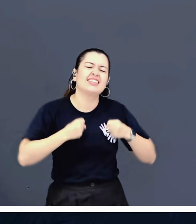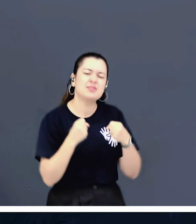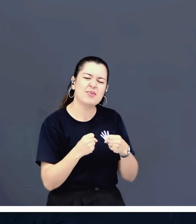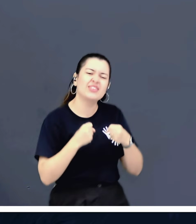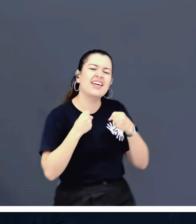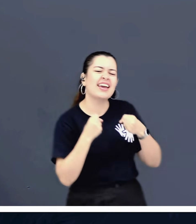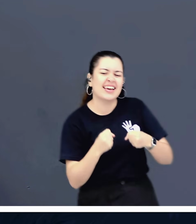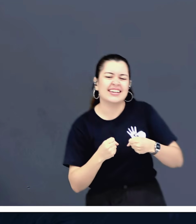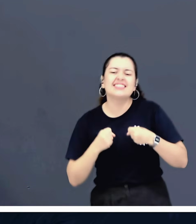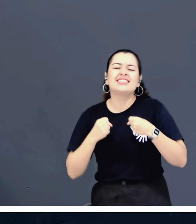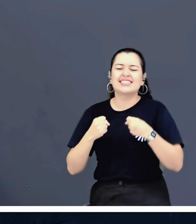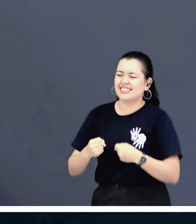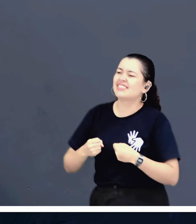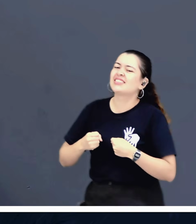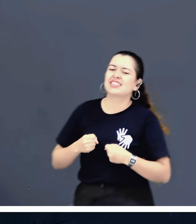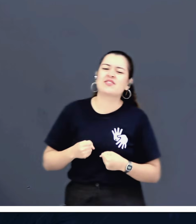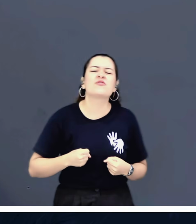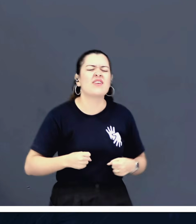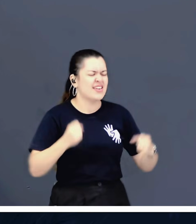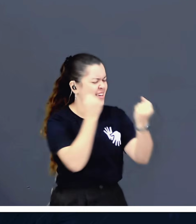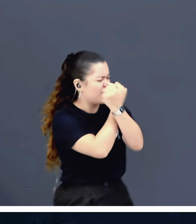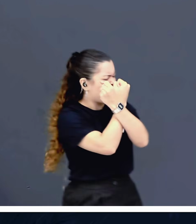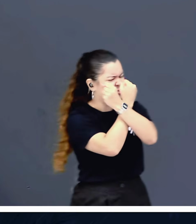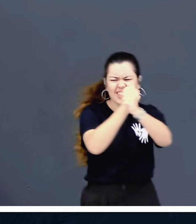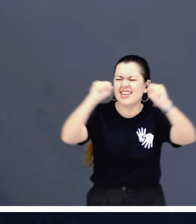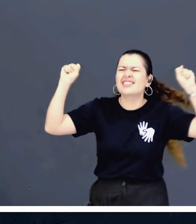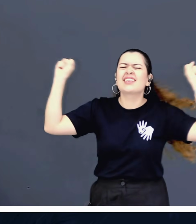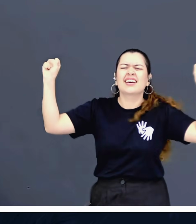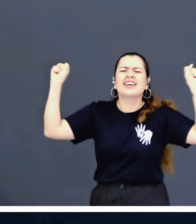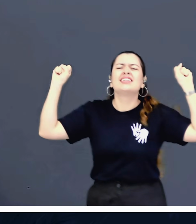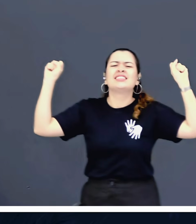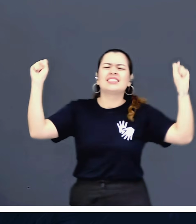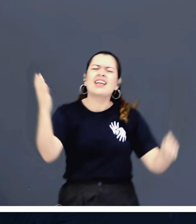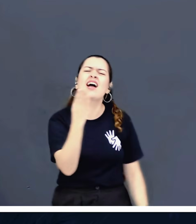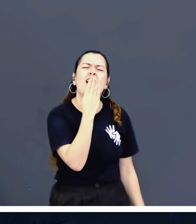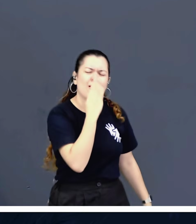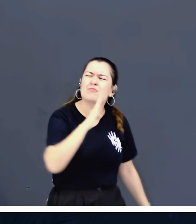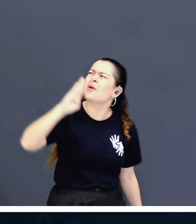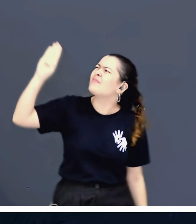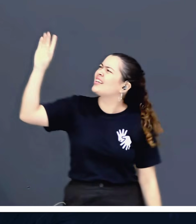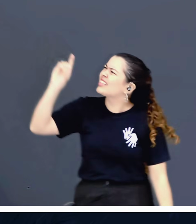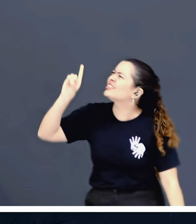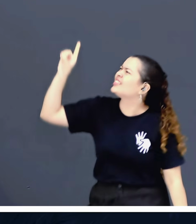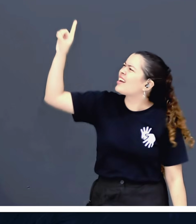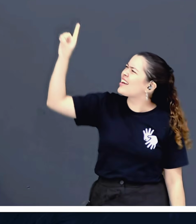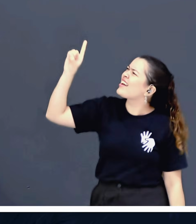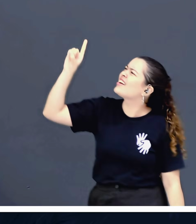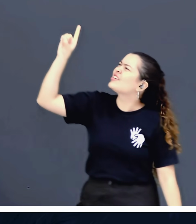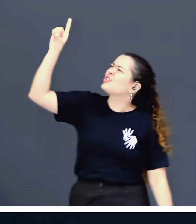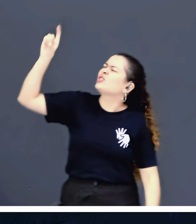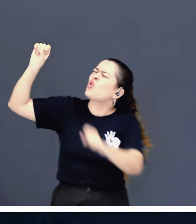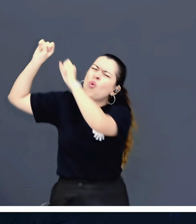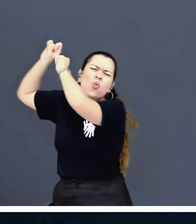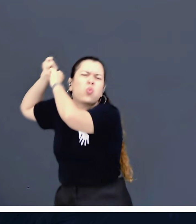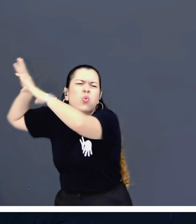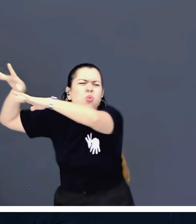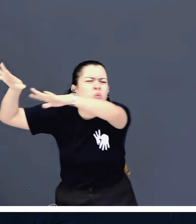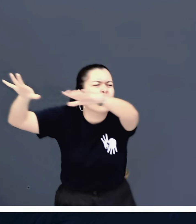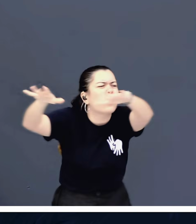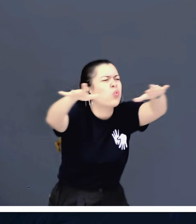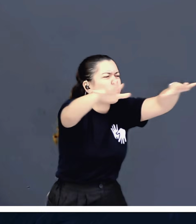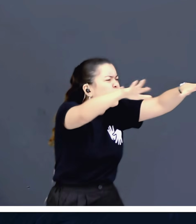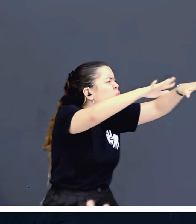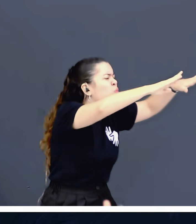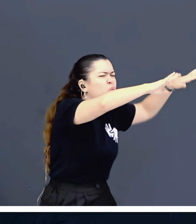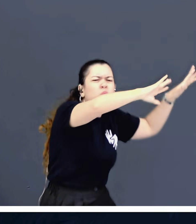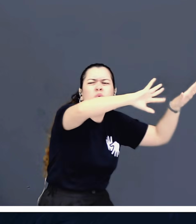revestido por esse poder. Agora o impossível vai acontecer. É a promessa de Deus. O povo